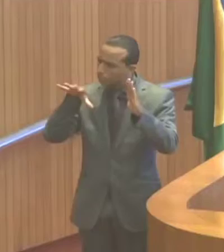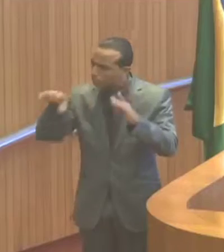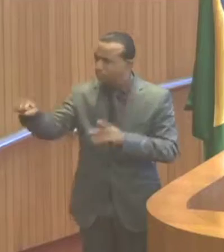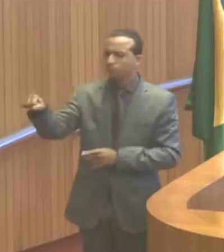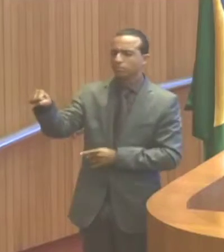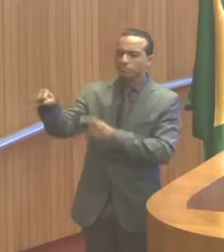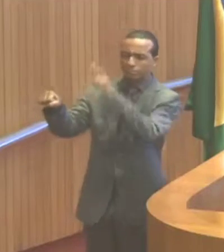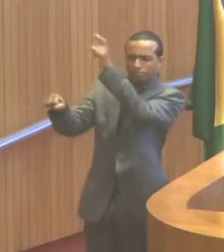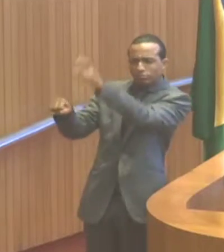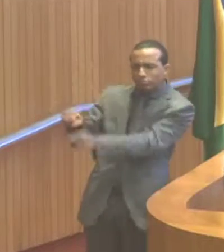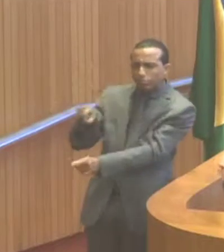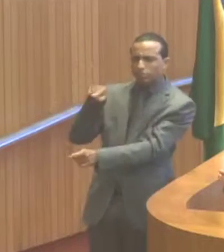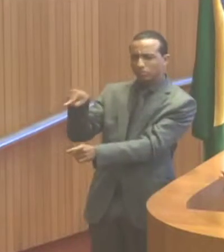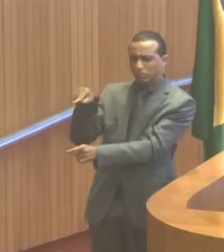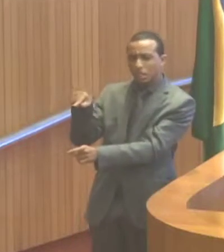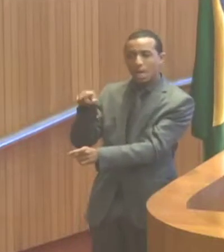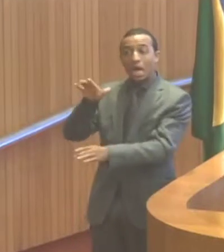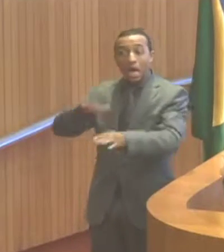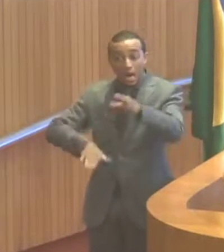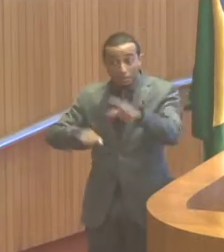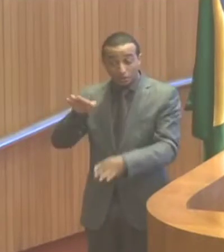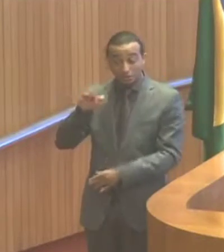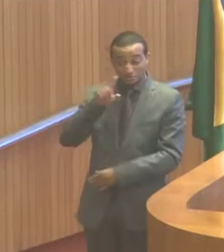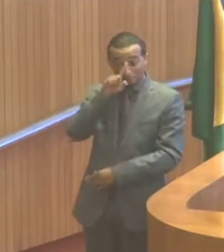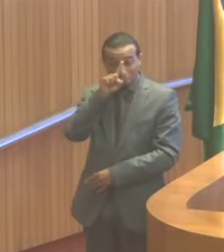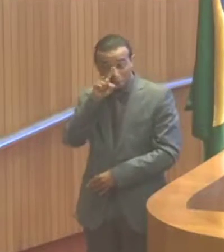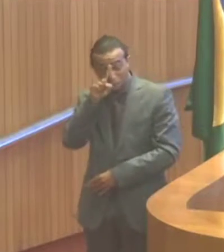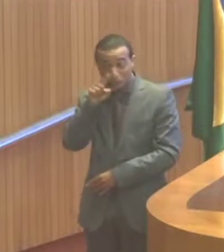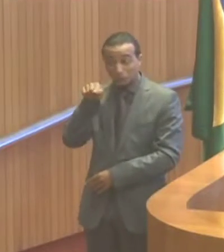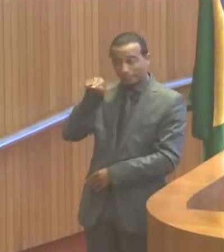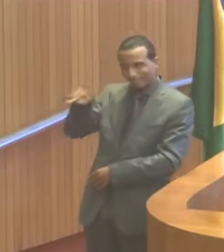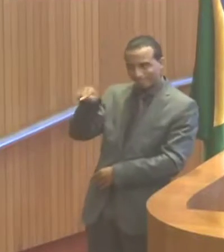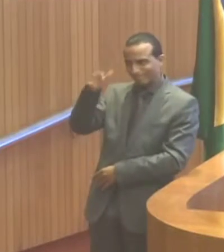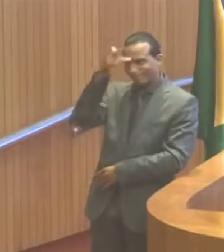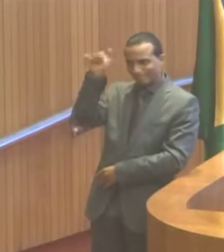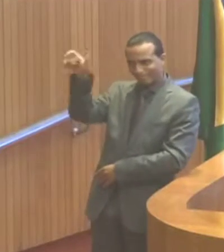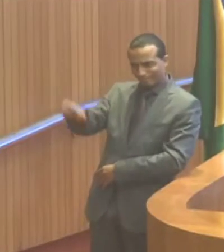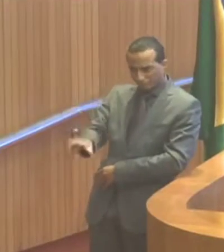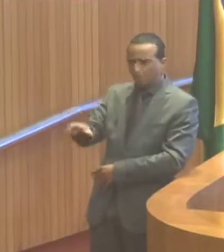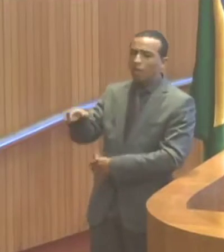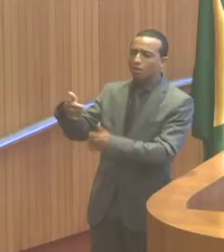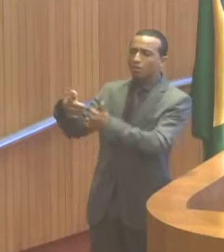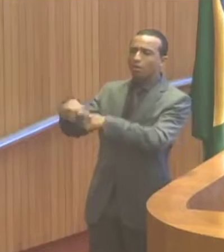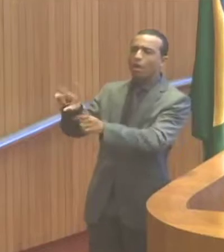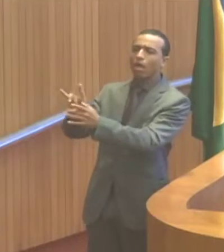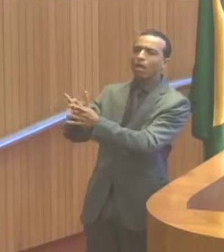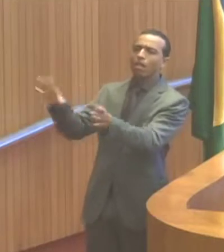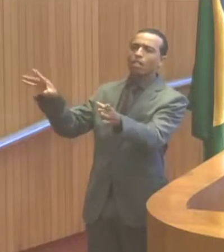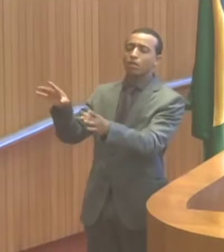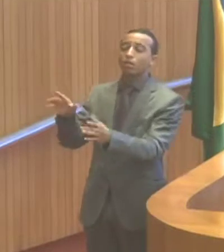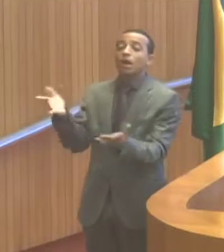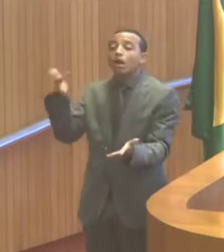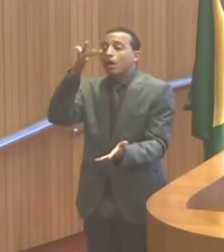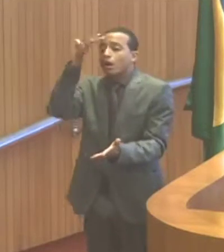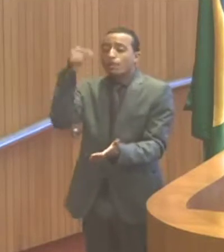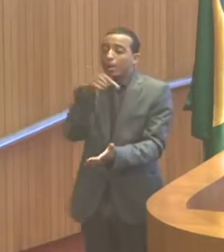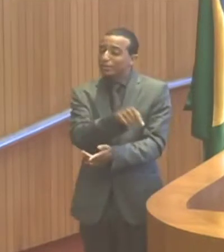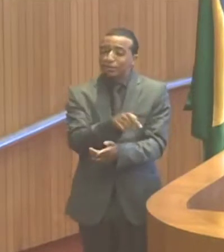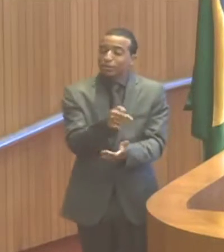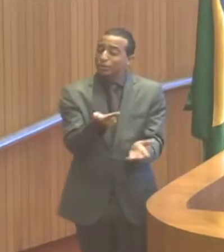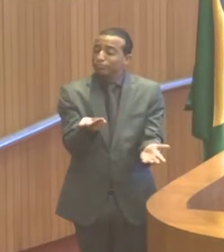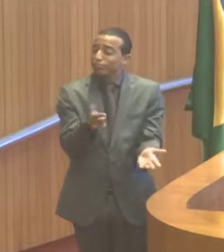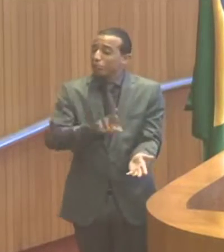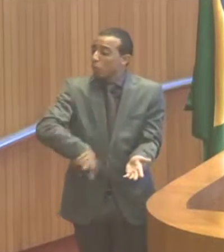aliás, às vezes, o mais perigoso está nas ruas. E aquele que talvez não seja nem tão perigoso esteja